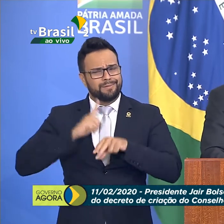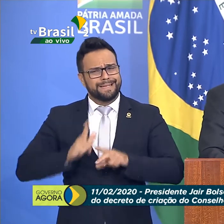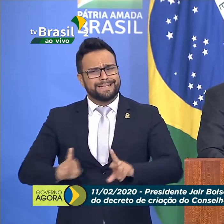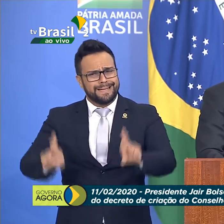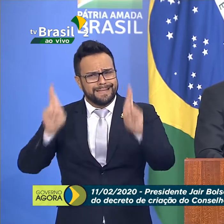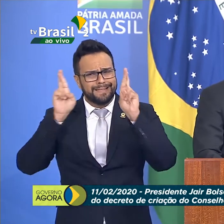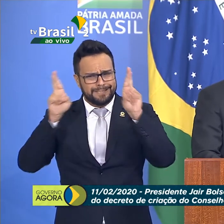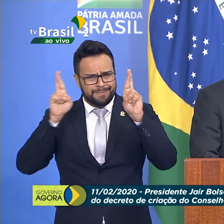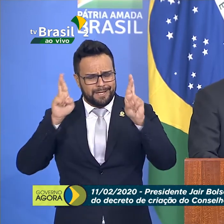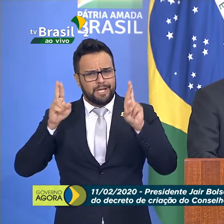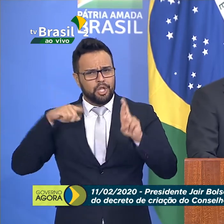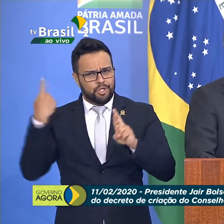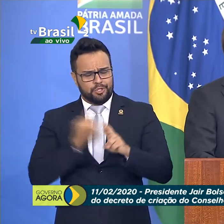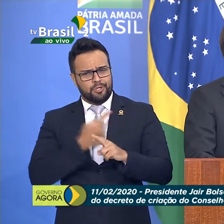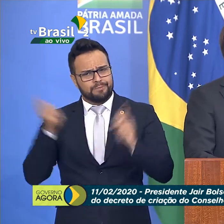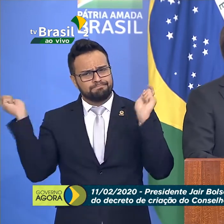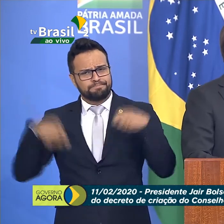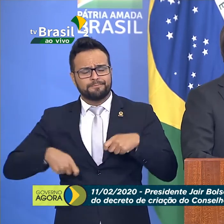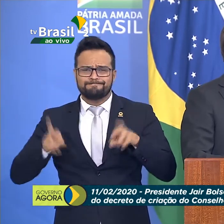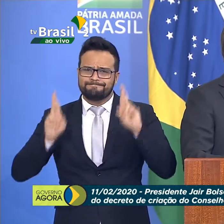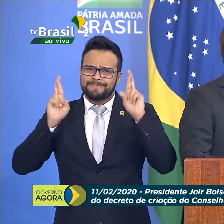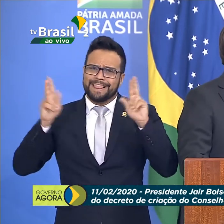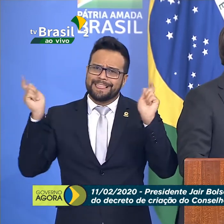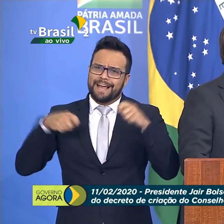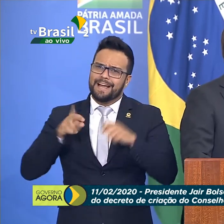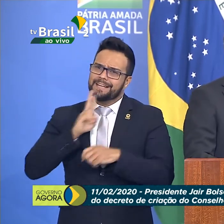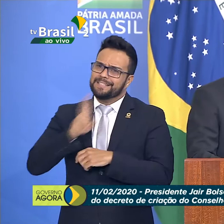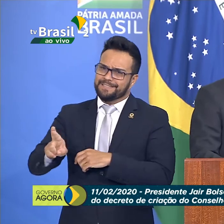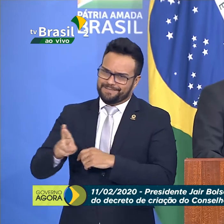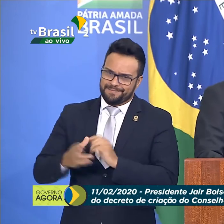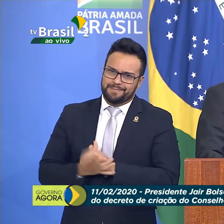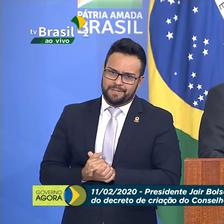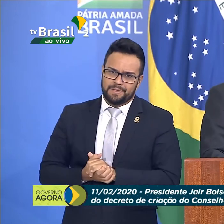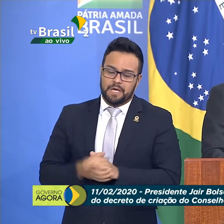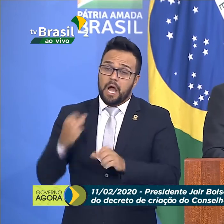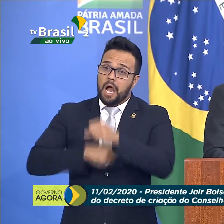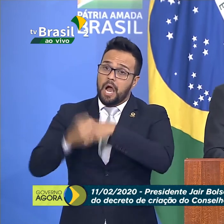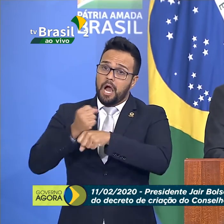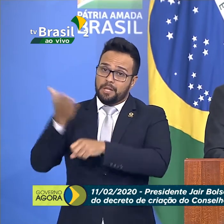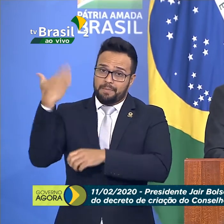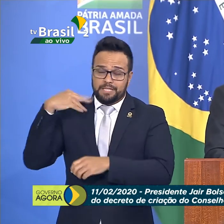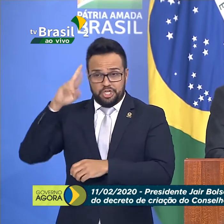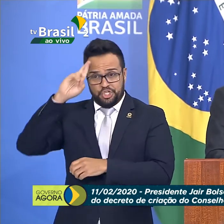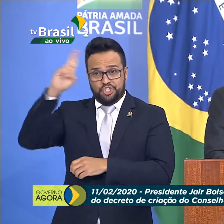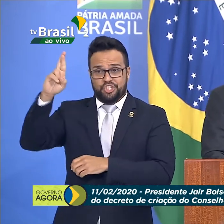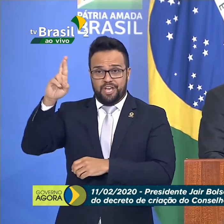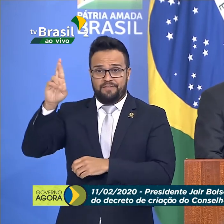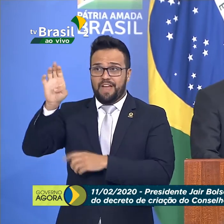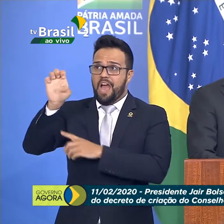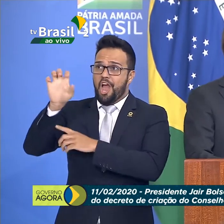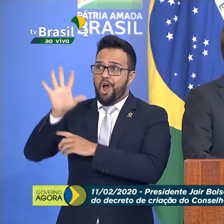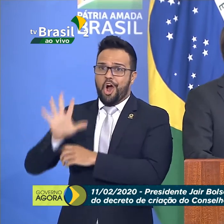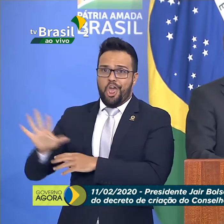que possamos dar a devida resposta àqueles que nos criticam. O ano passado, um chefe de Estado da